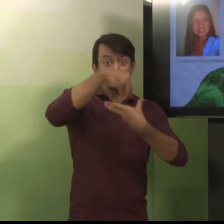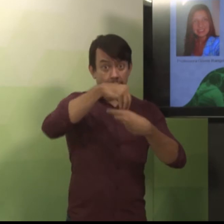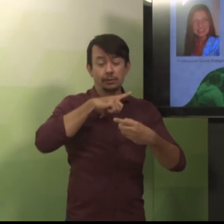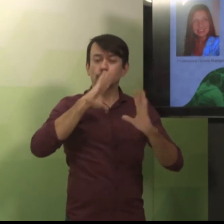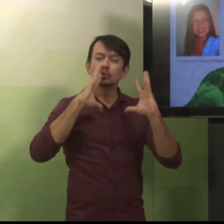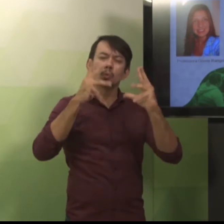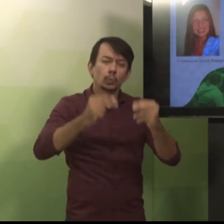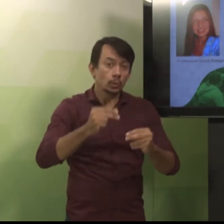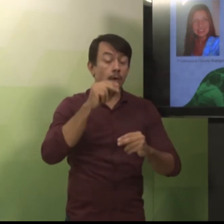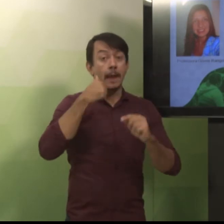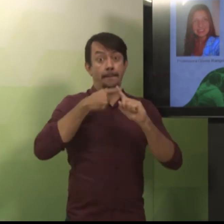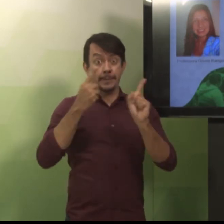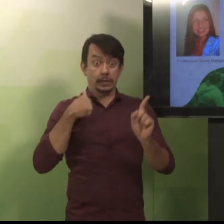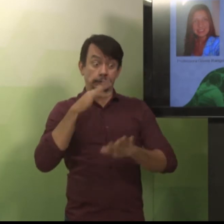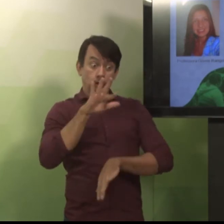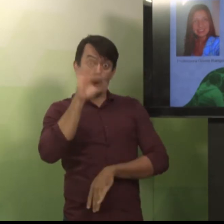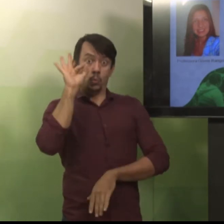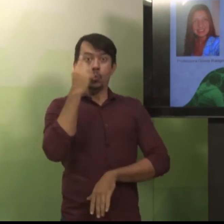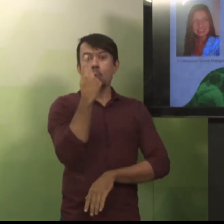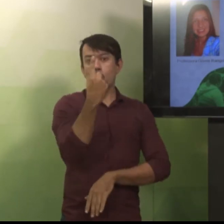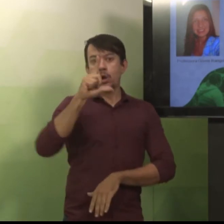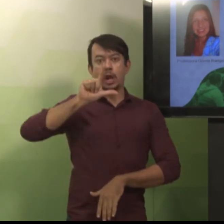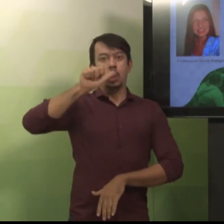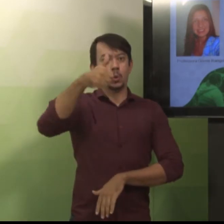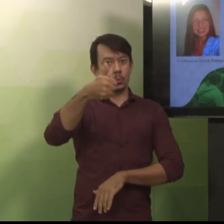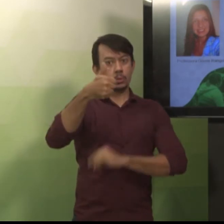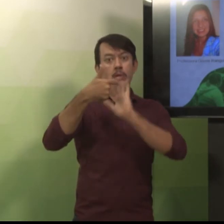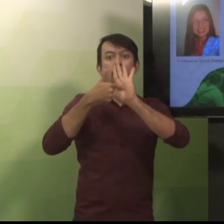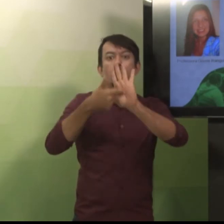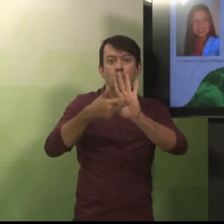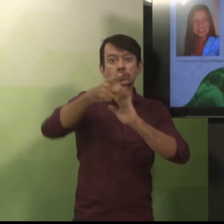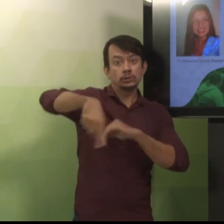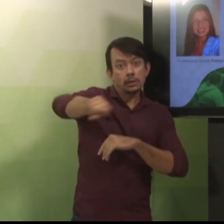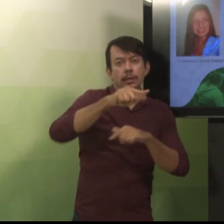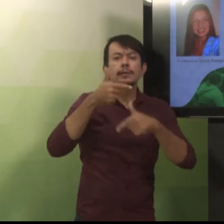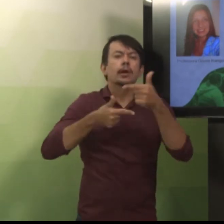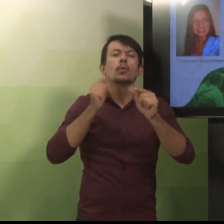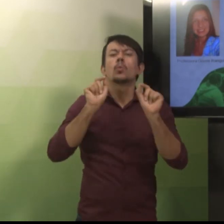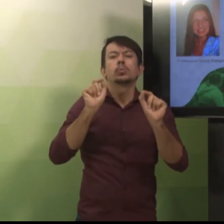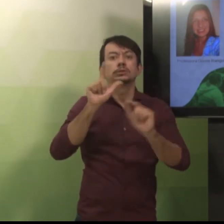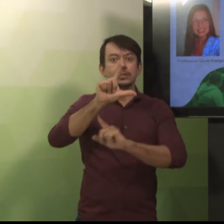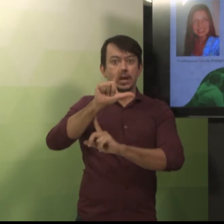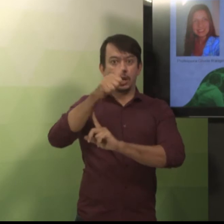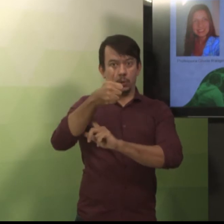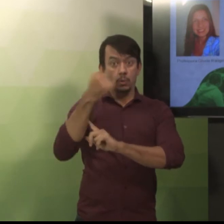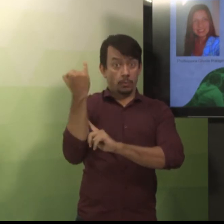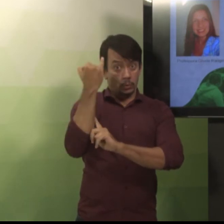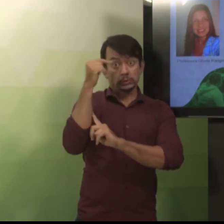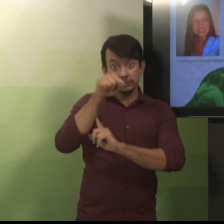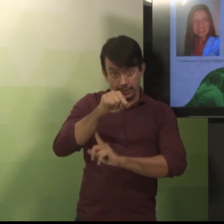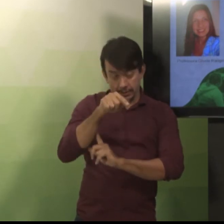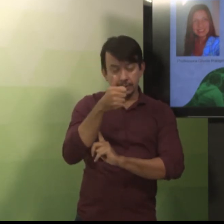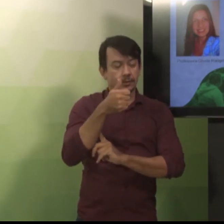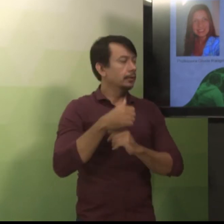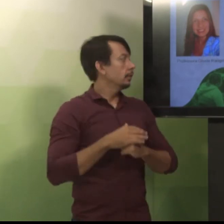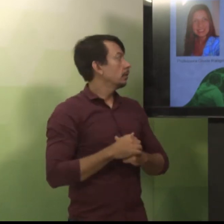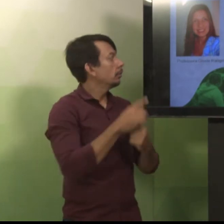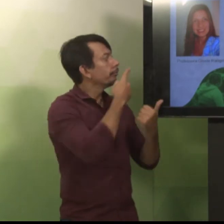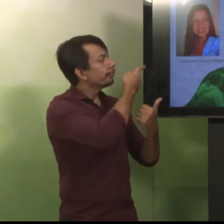Literatura surda e L2. Então, focaremos aqui no ensino da L1, que é de extrema